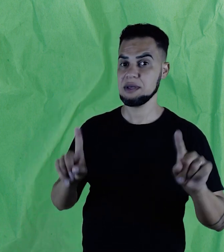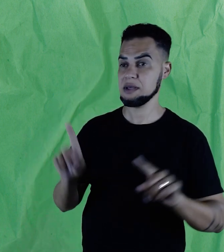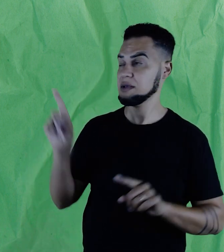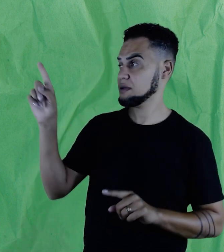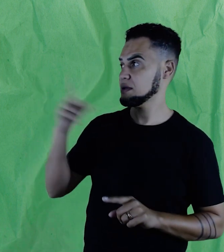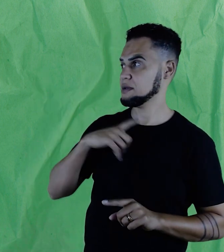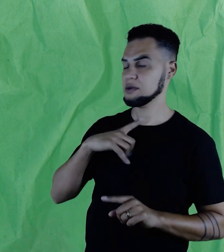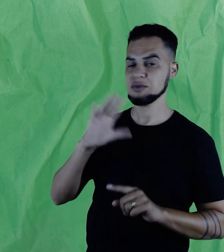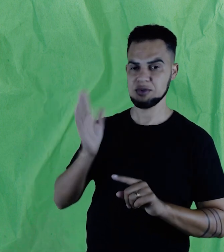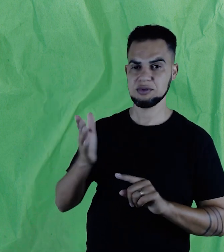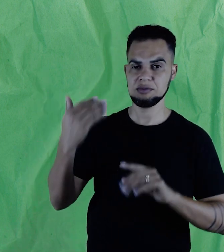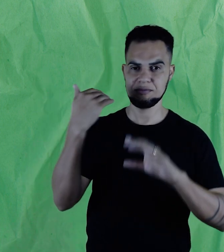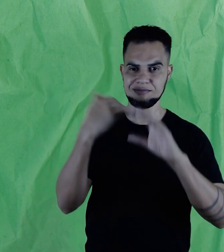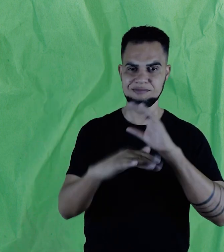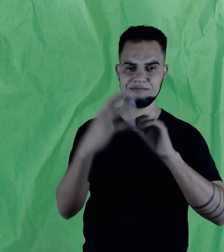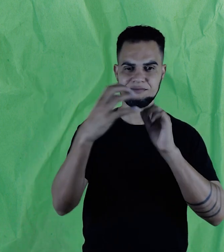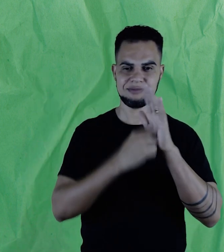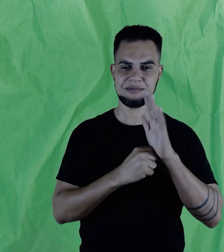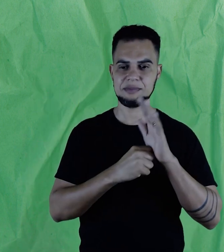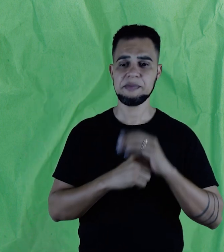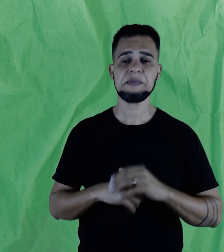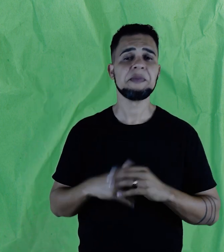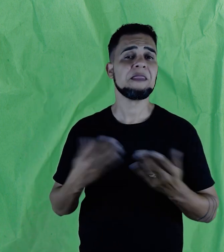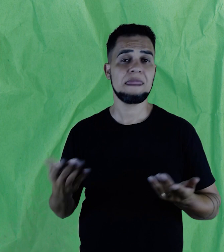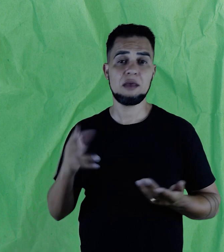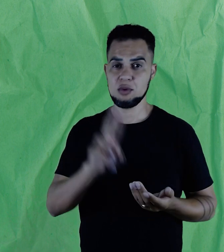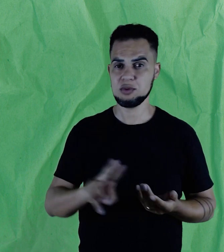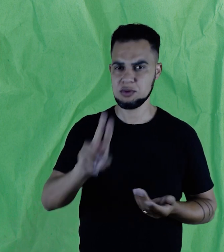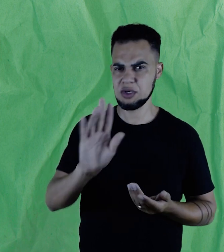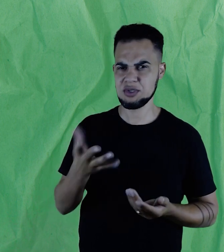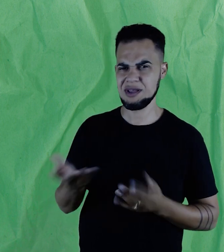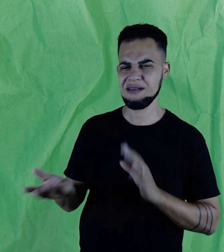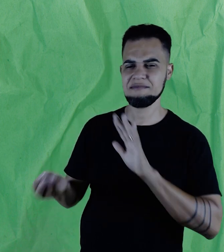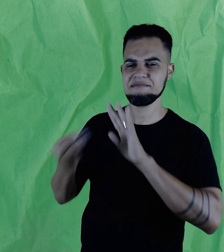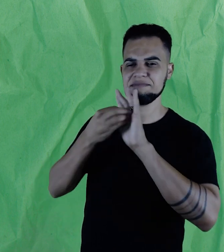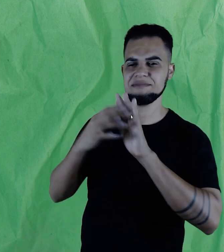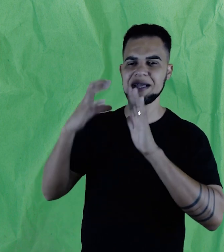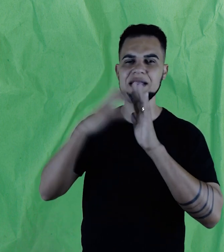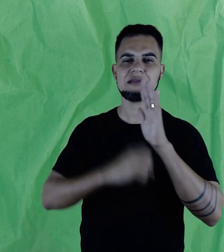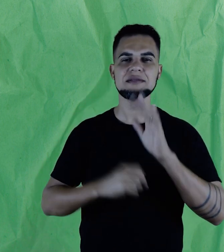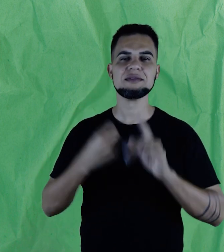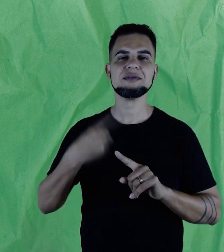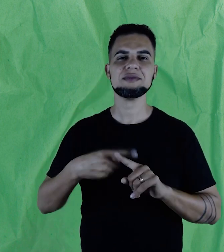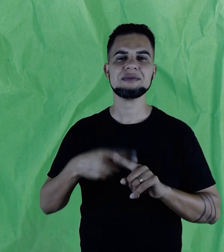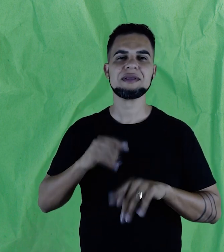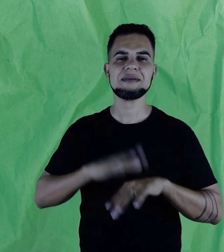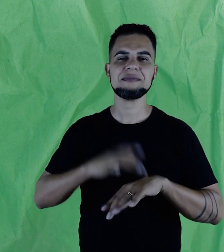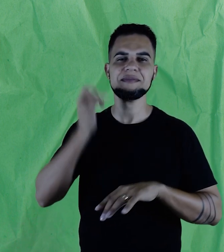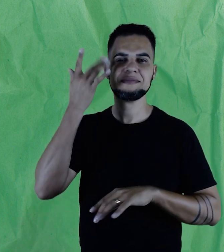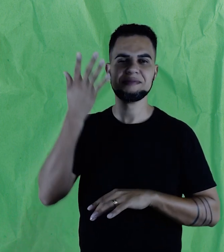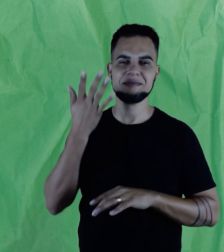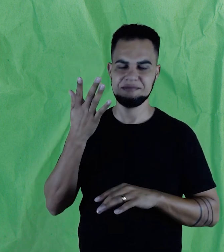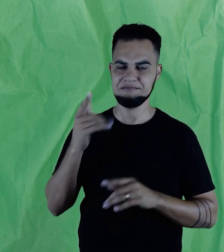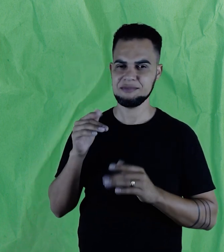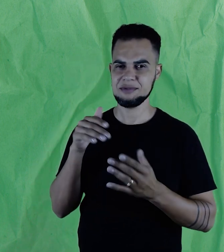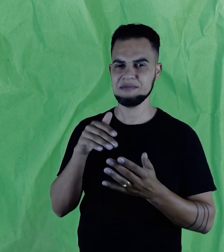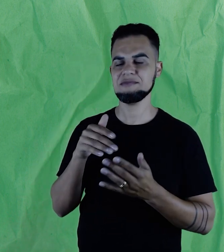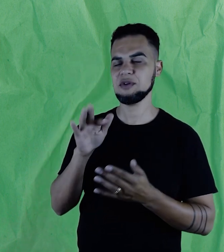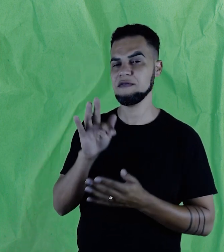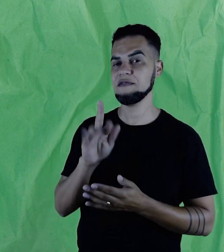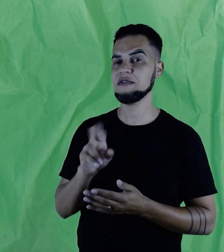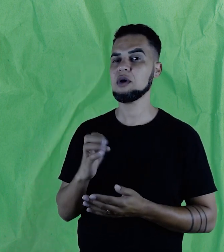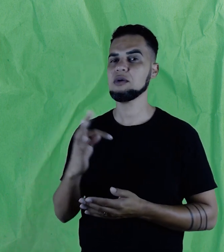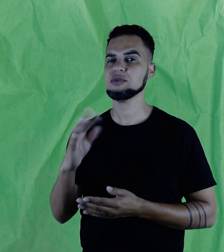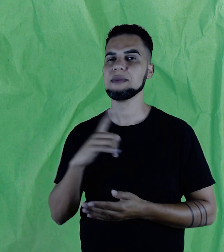um e-mail já cadastrado, né? Então, pelo menos o usuário a gente já deixa cadastrado aqui para a gente poder lidar com a autenticação lá no